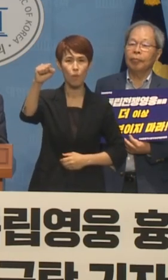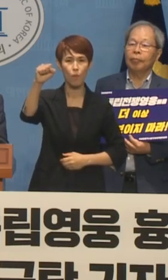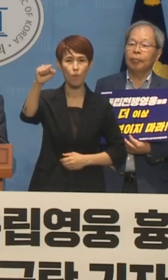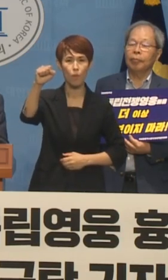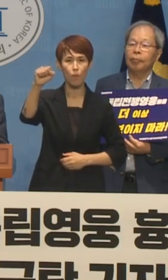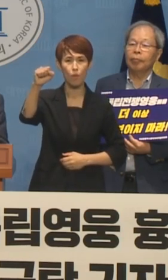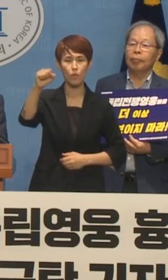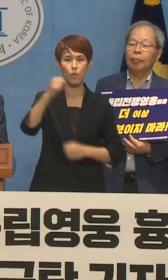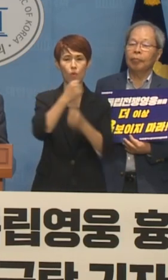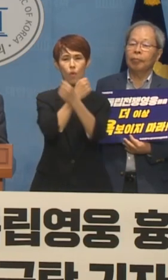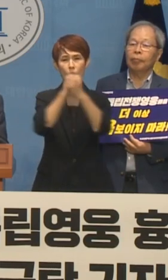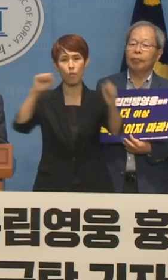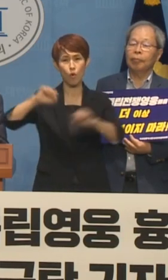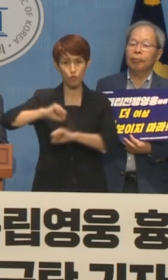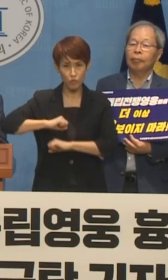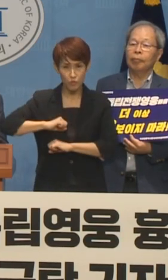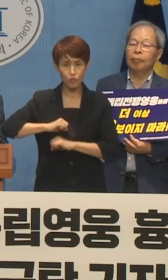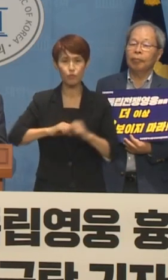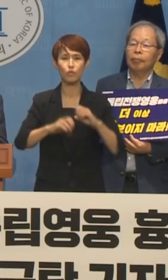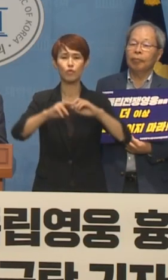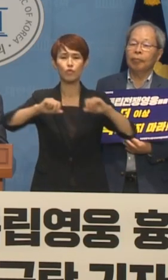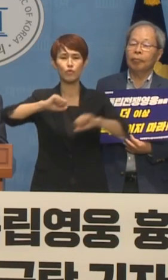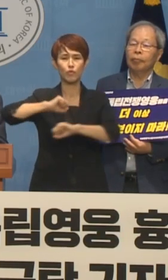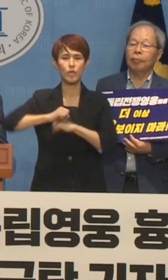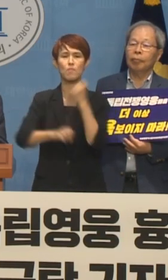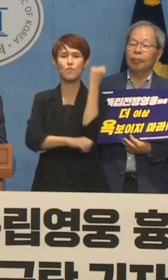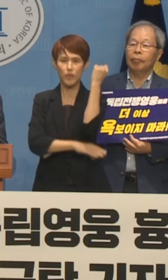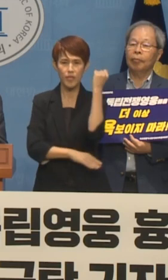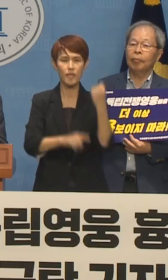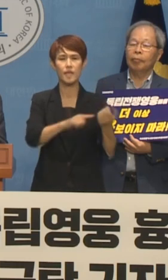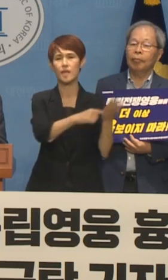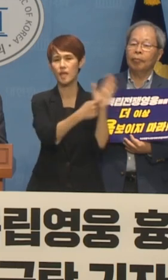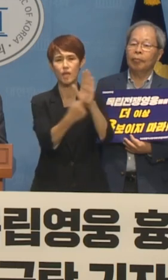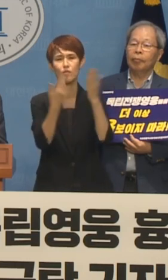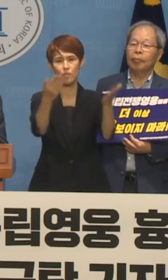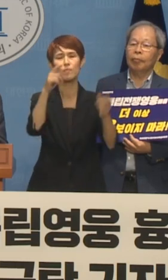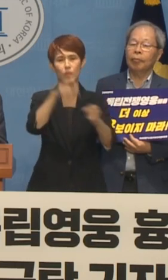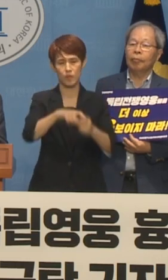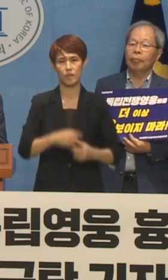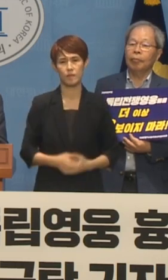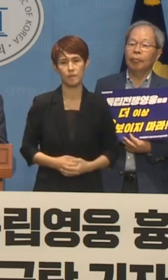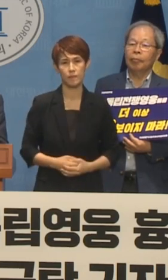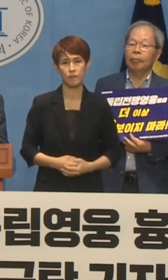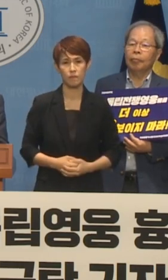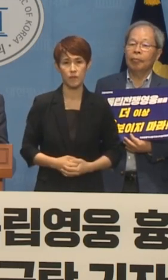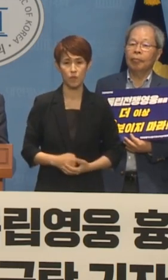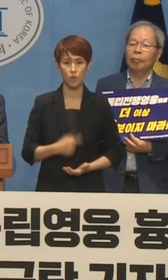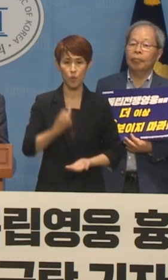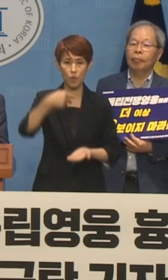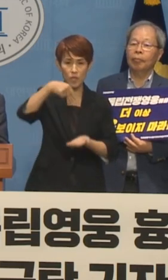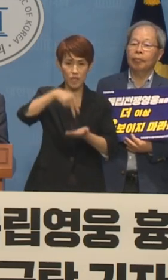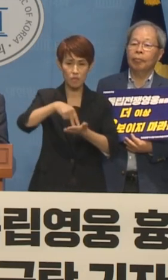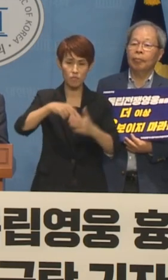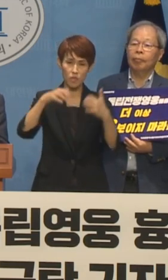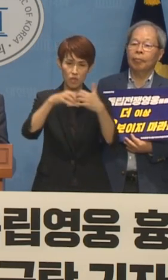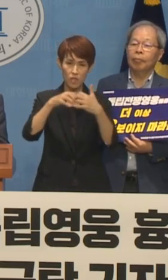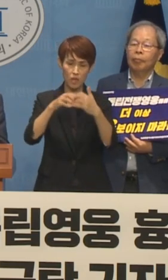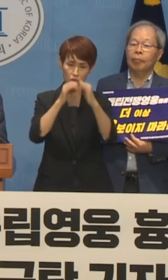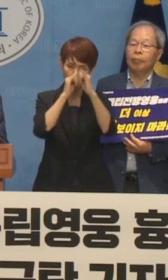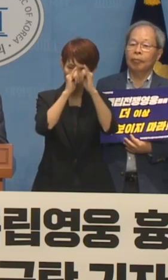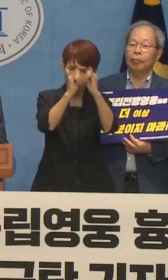독립운동과 광복군임을 밝히려는 데에 있었습니다. 이들 독립전쟁 영웅들의